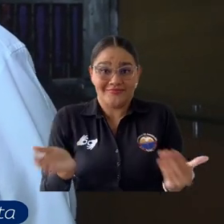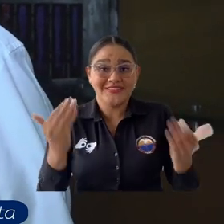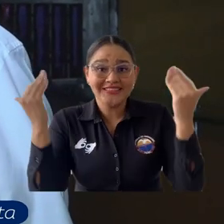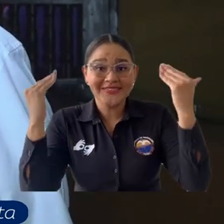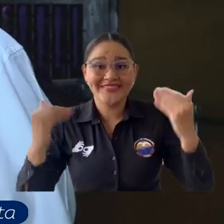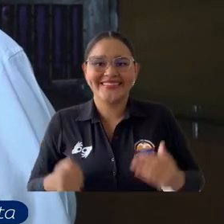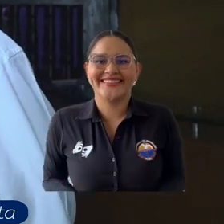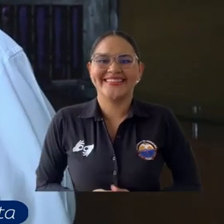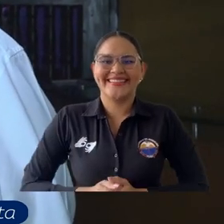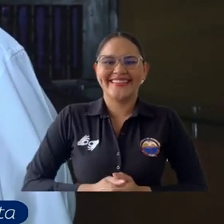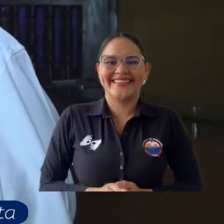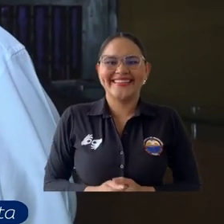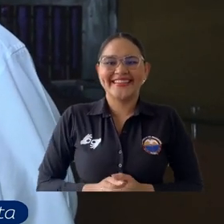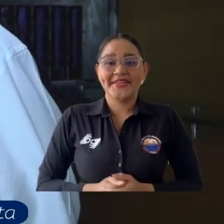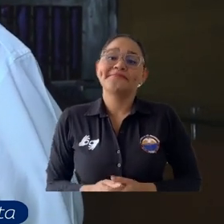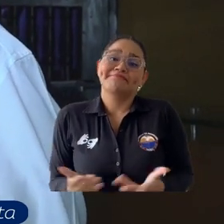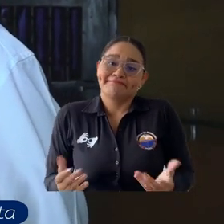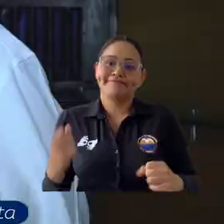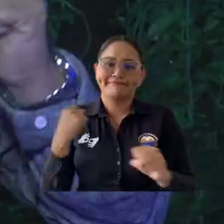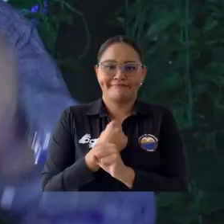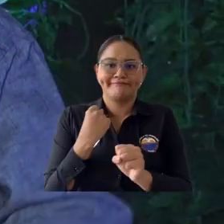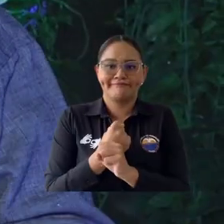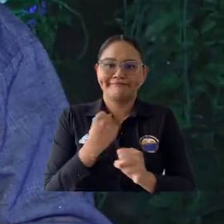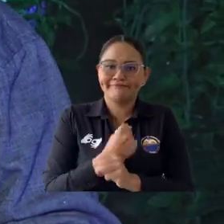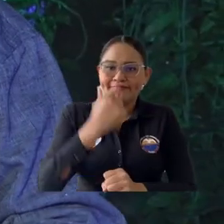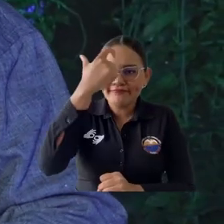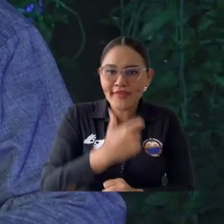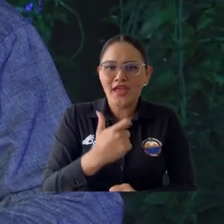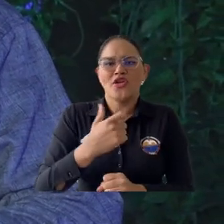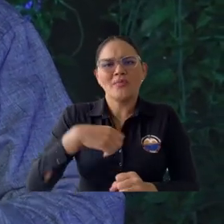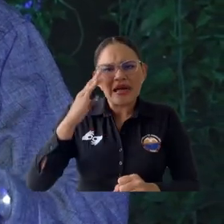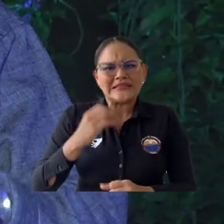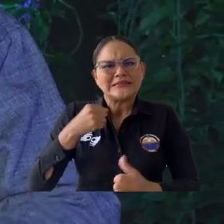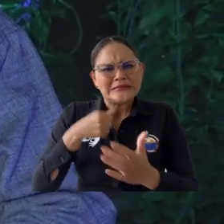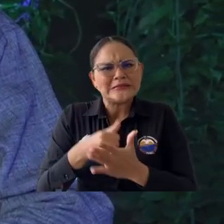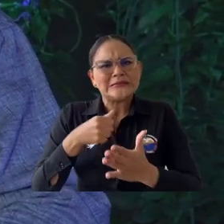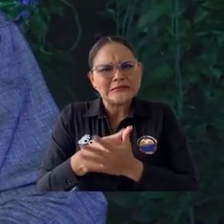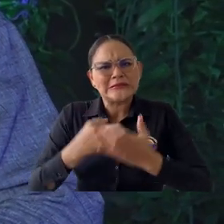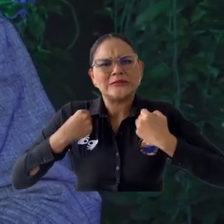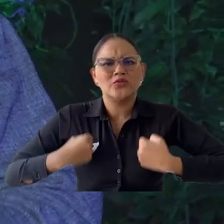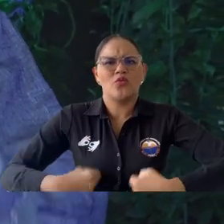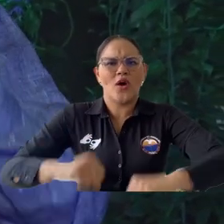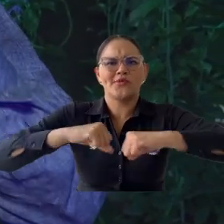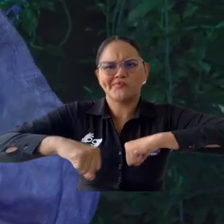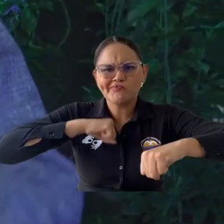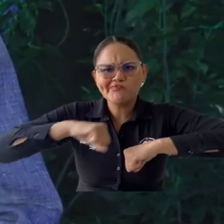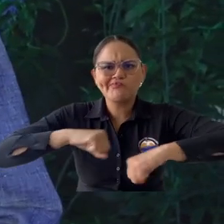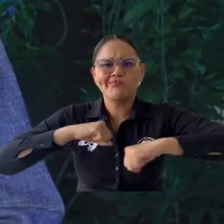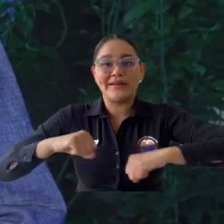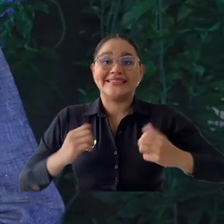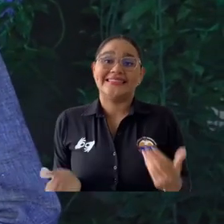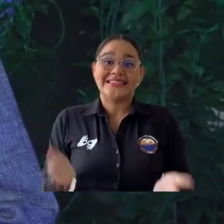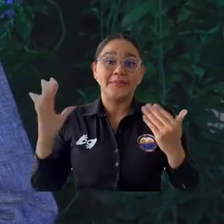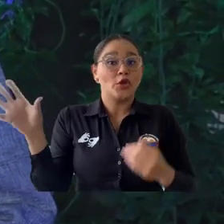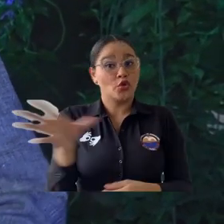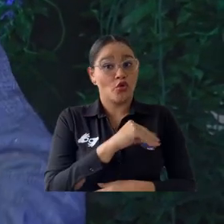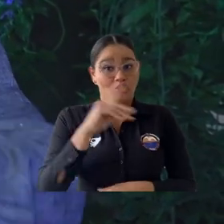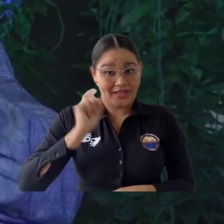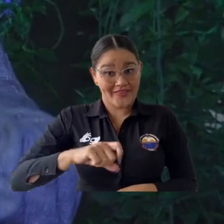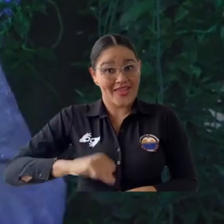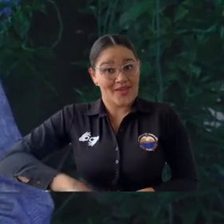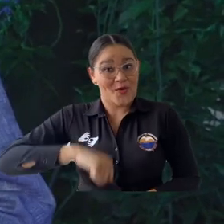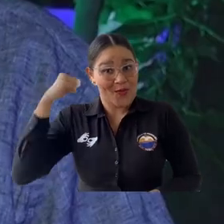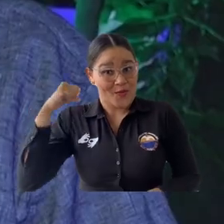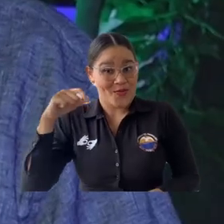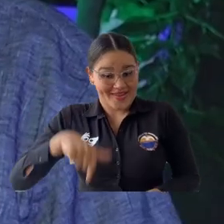un reconocimiento extraordinario. Un trabajo serio, con dedicación,